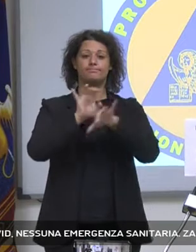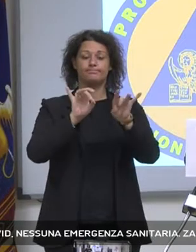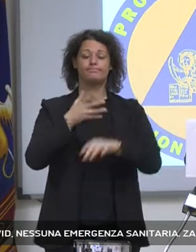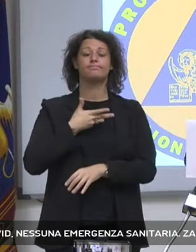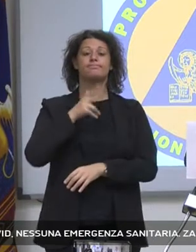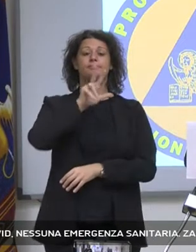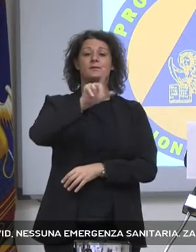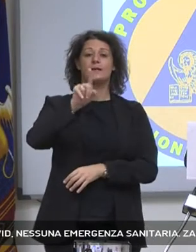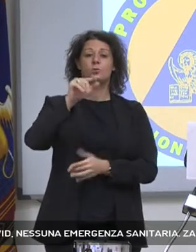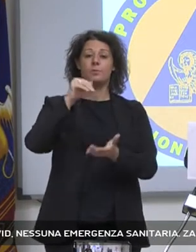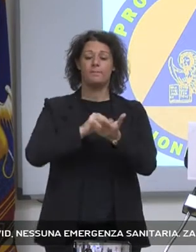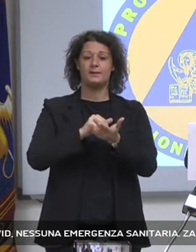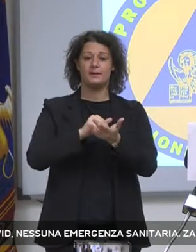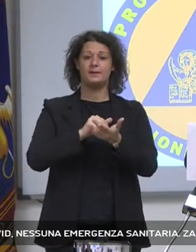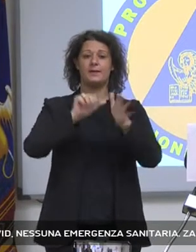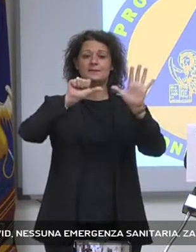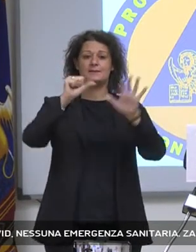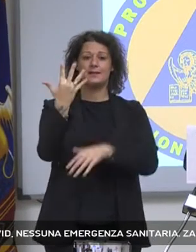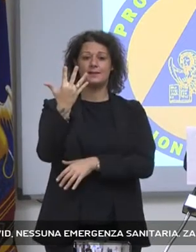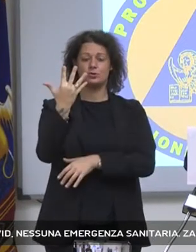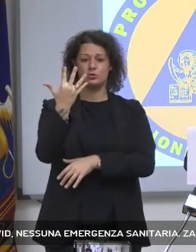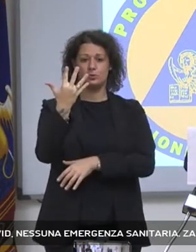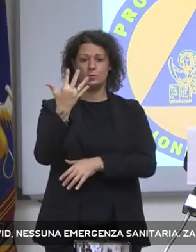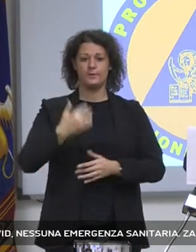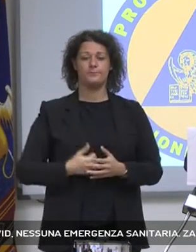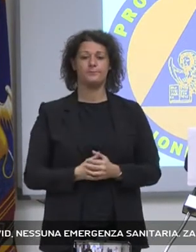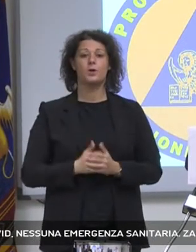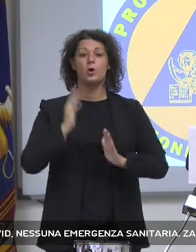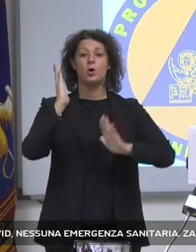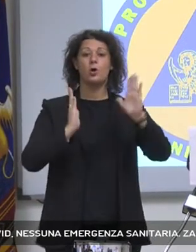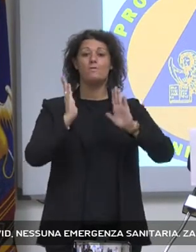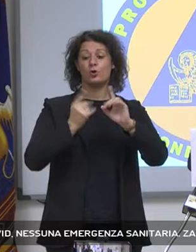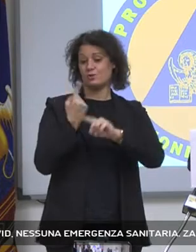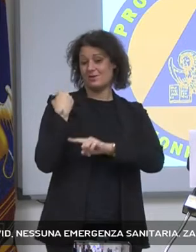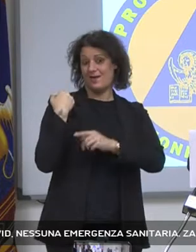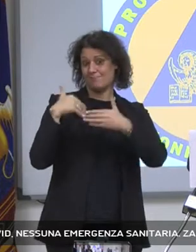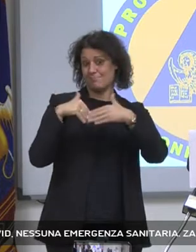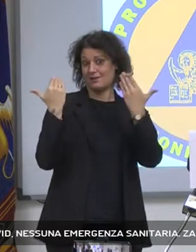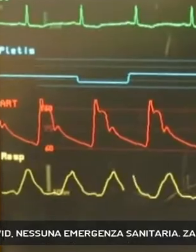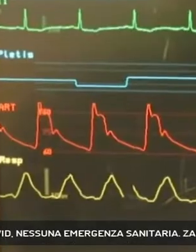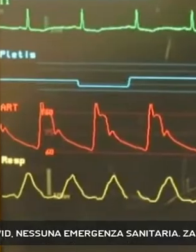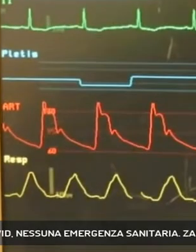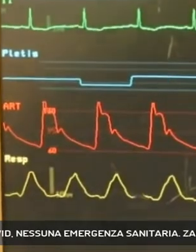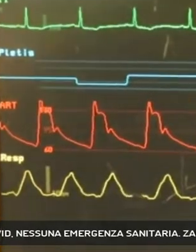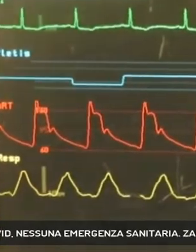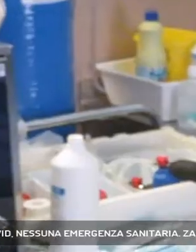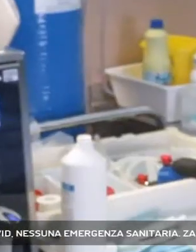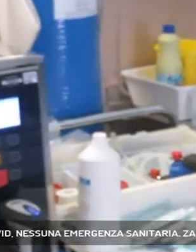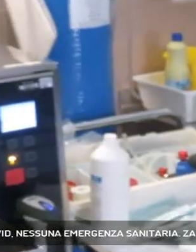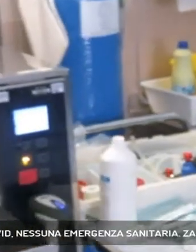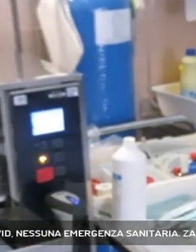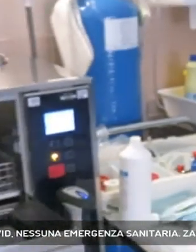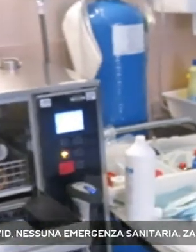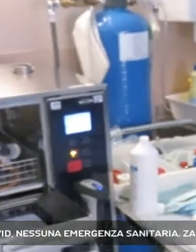il presidente Zaia che, annunciando il ritorno delle previsioni dell'algoritmo, dà i nuovi dati dei contagi e dei ricoveri effettivi,